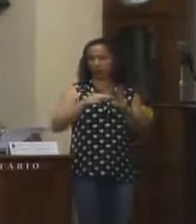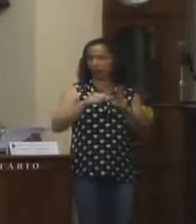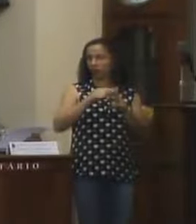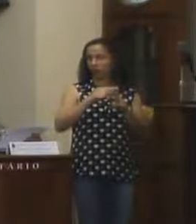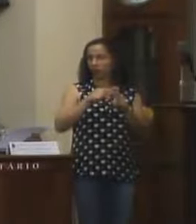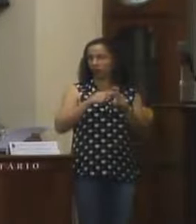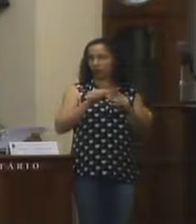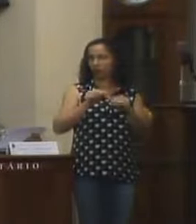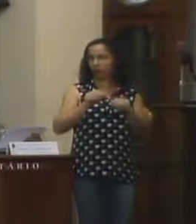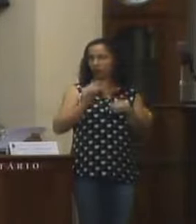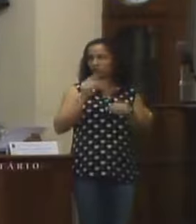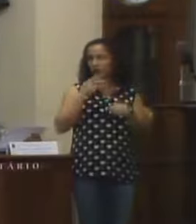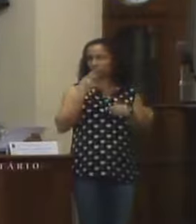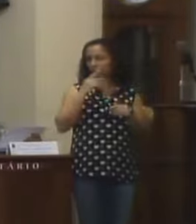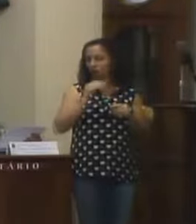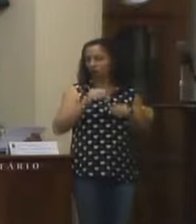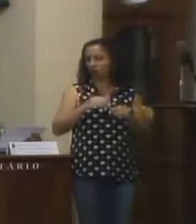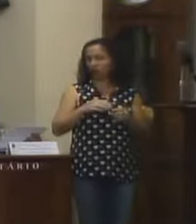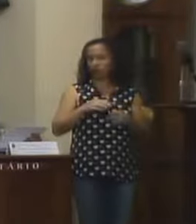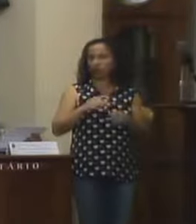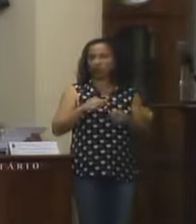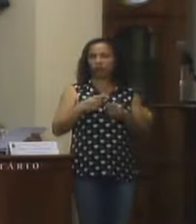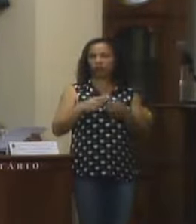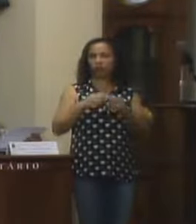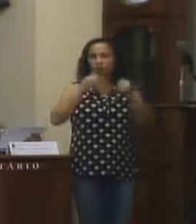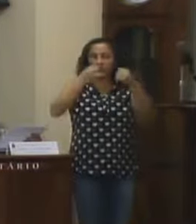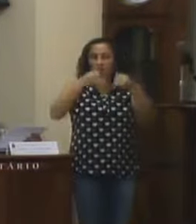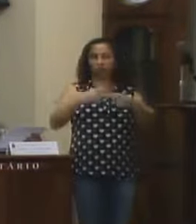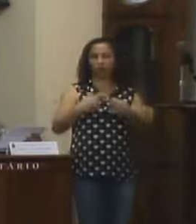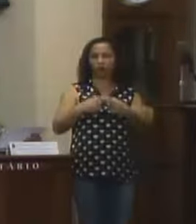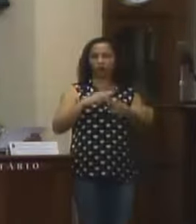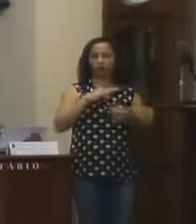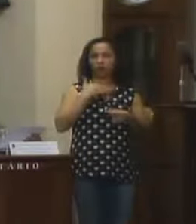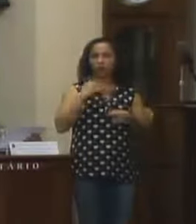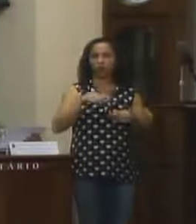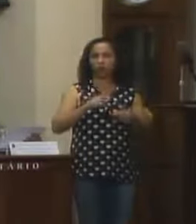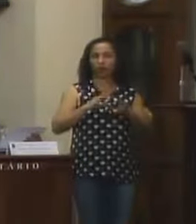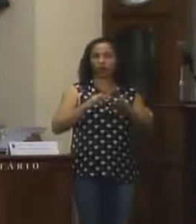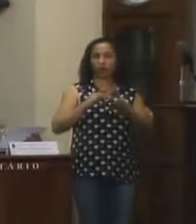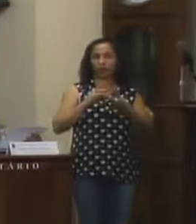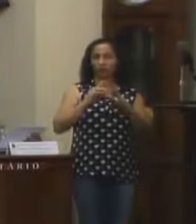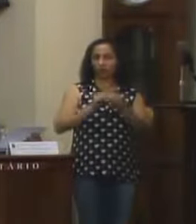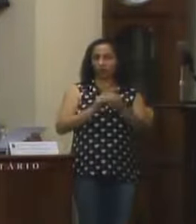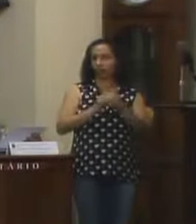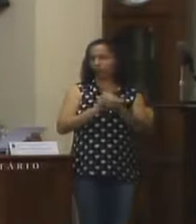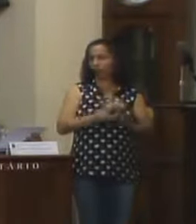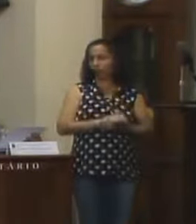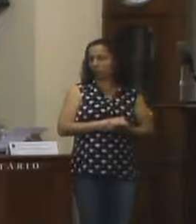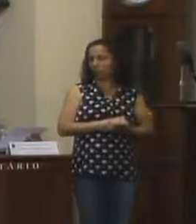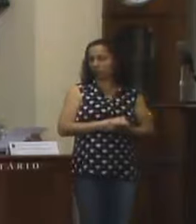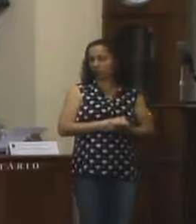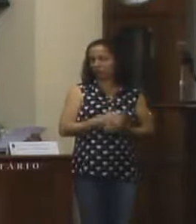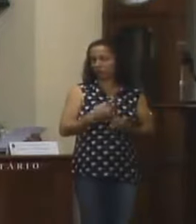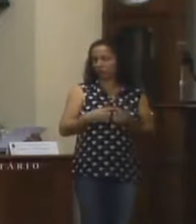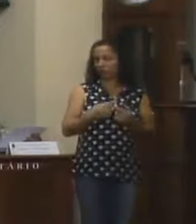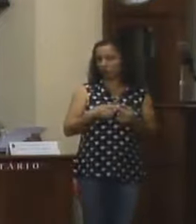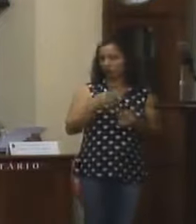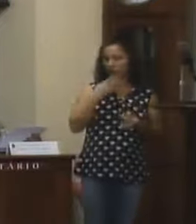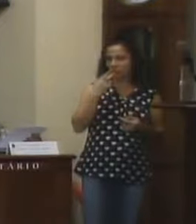qual institui o Serviço de Verificação de Óbito e Esclarecimento Causa-Mortes, no município de Valença. Em sua